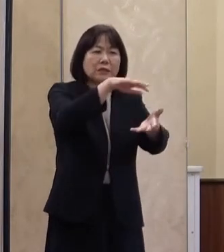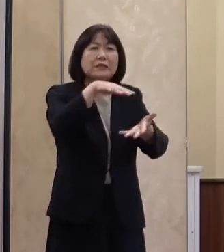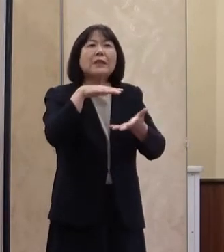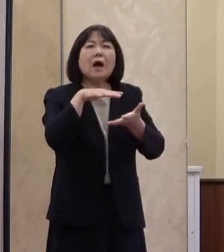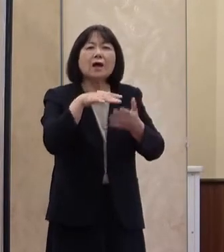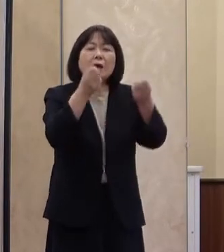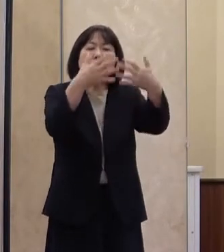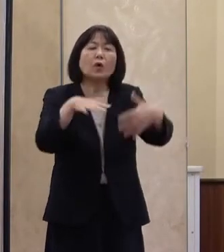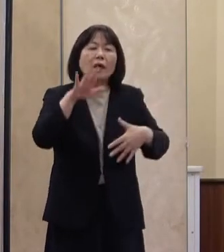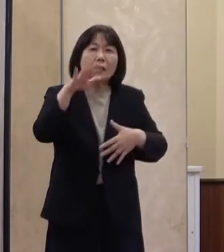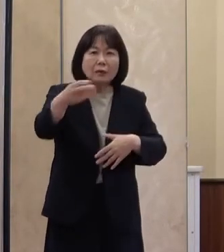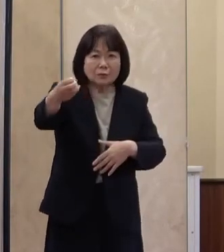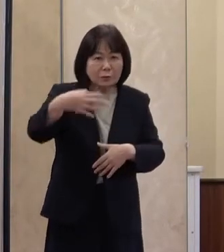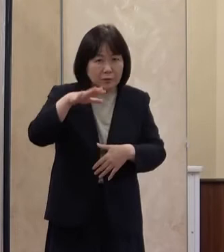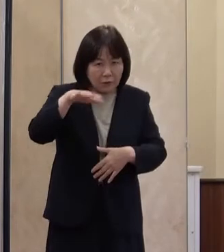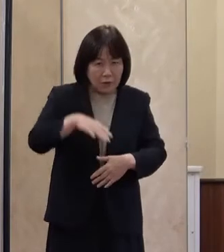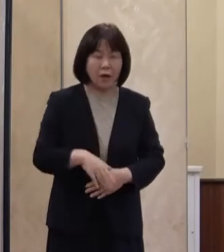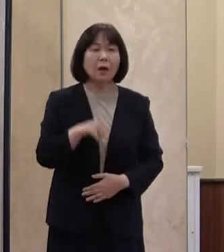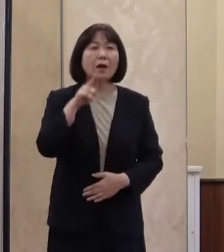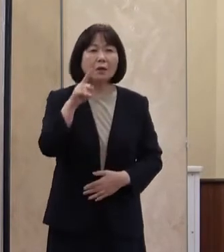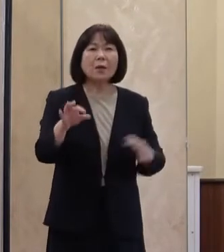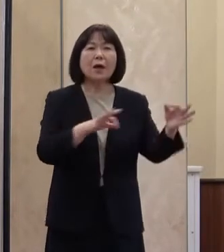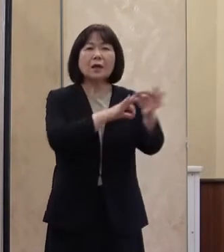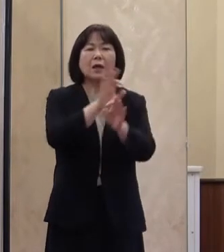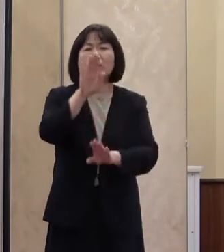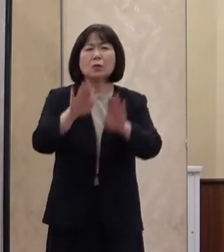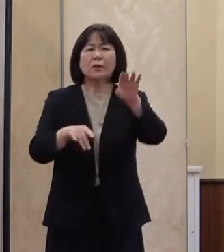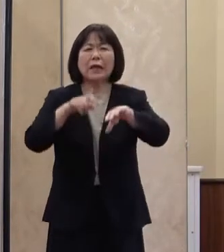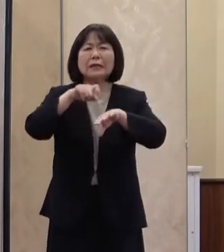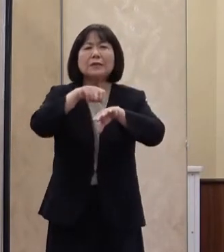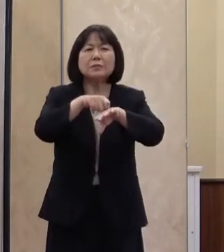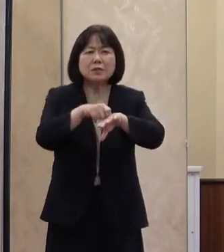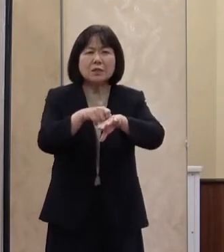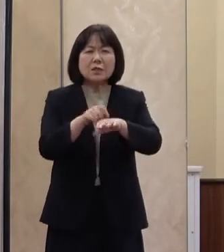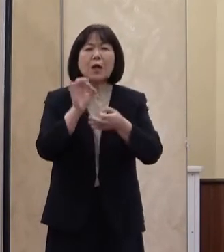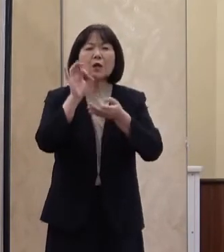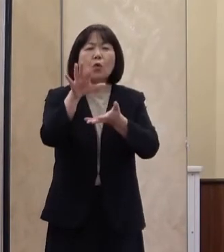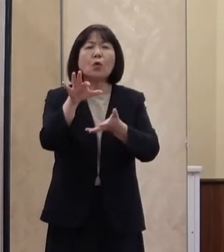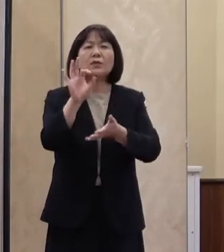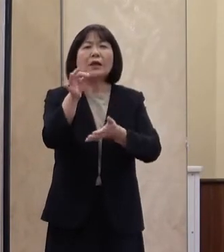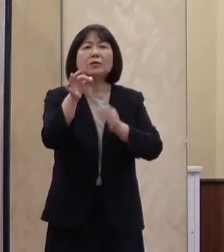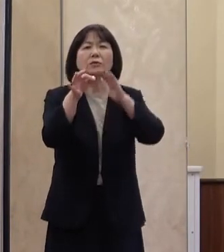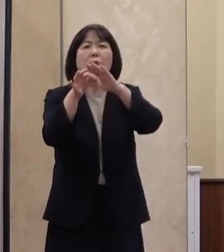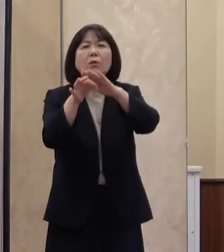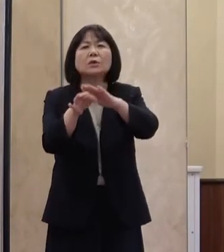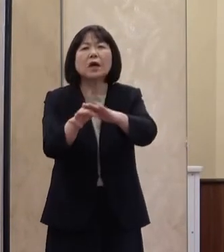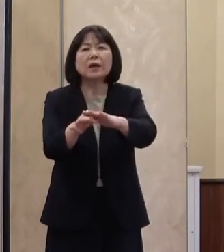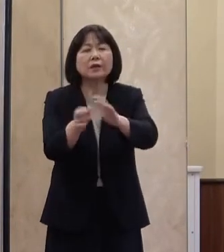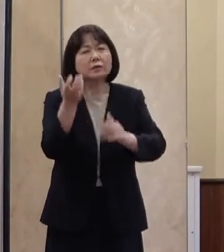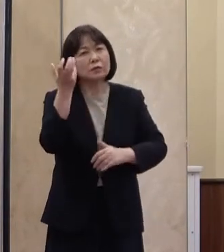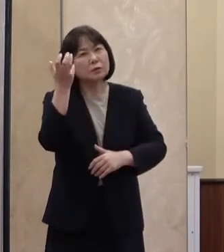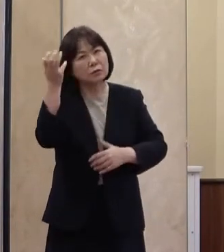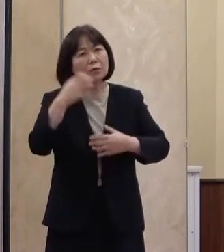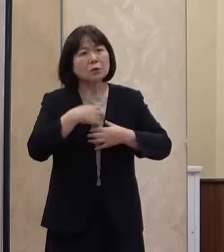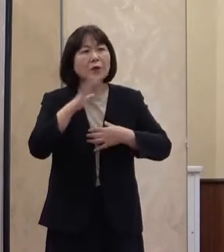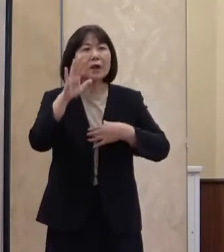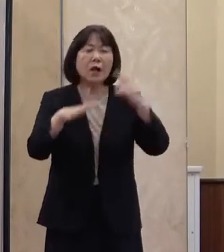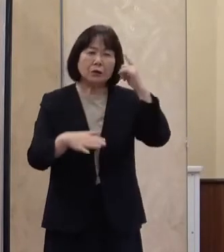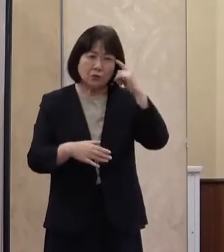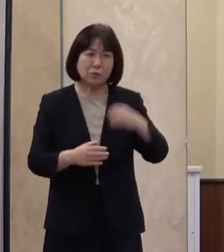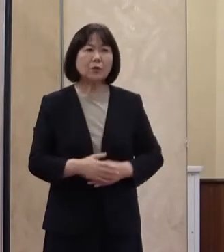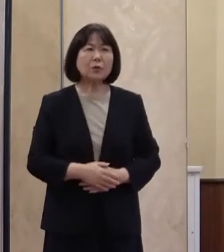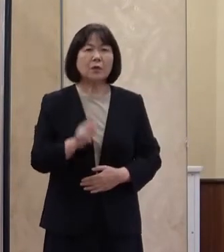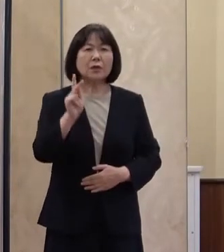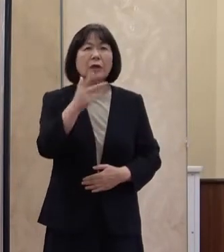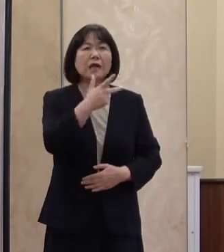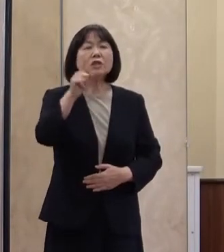と。これは経営状態が厳しいんで、当然投資額を抑えてくる恐れがあると、GoTo インフラをもうカジノ業者